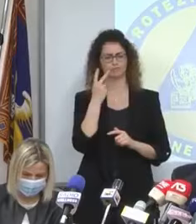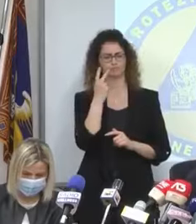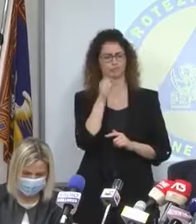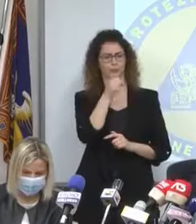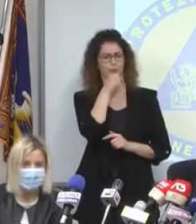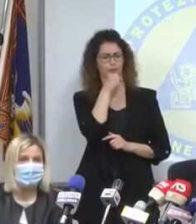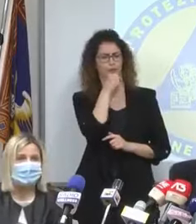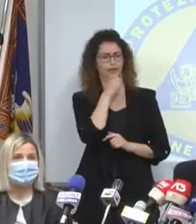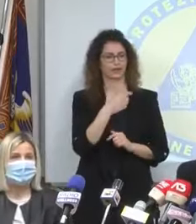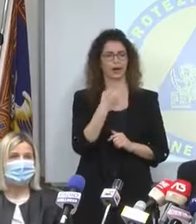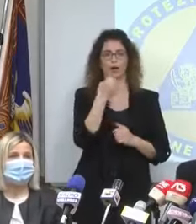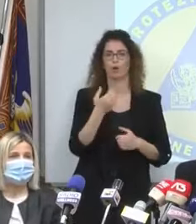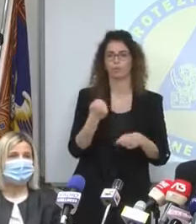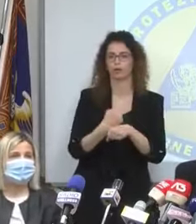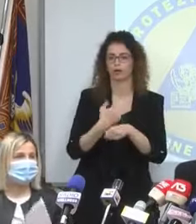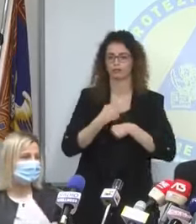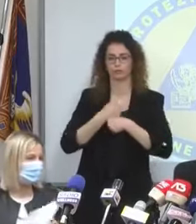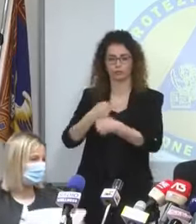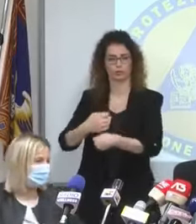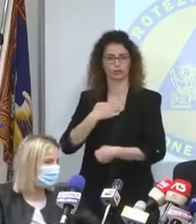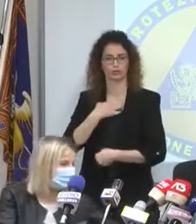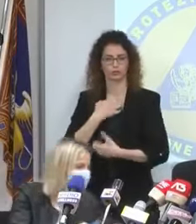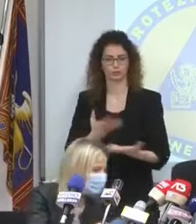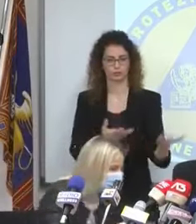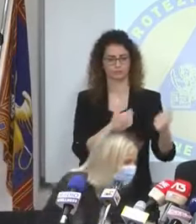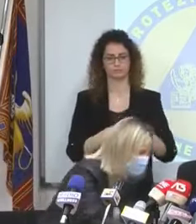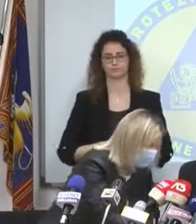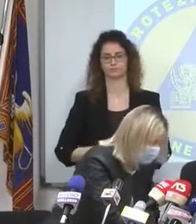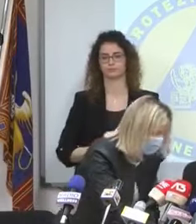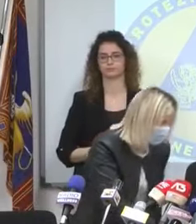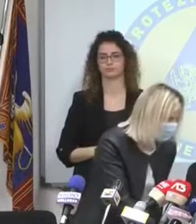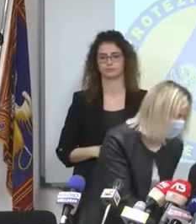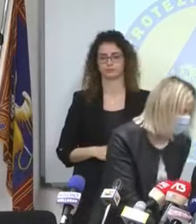Bene. Buon lavoro ragazzi, vi lascio l'assessore. Assessore, prego.